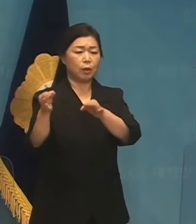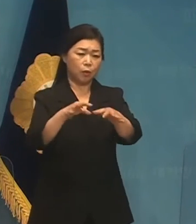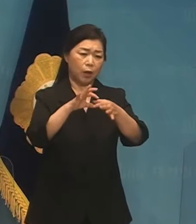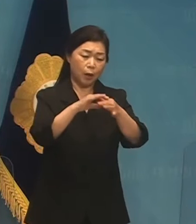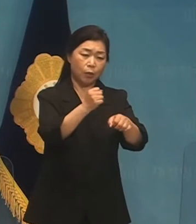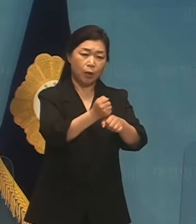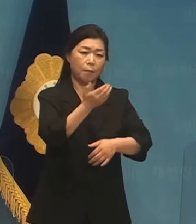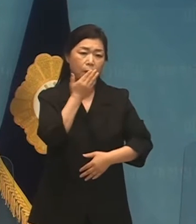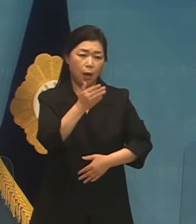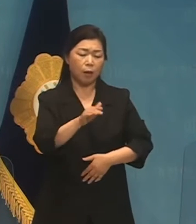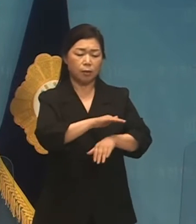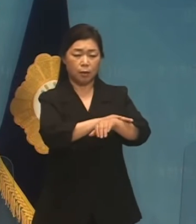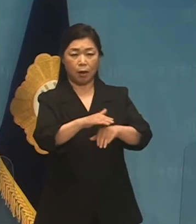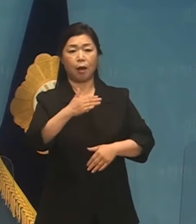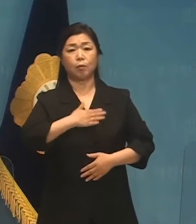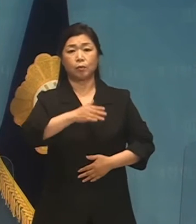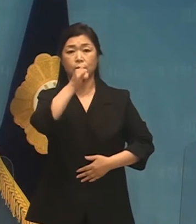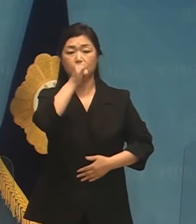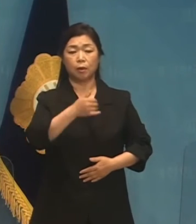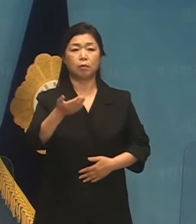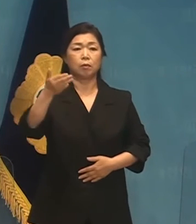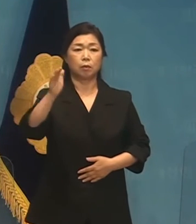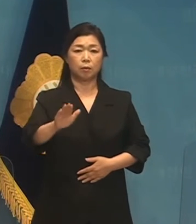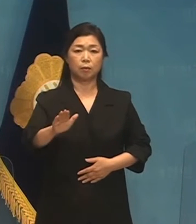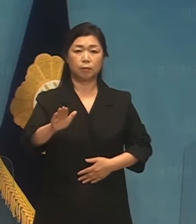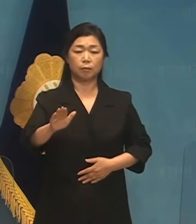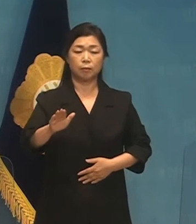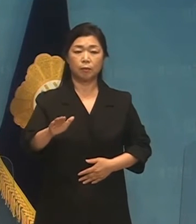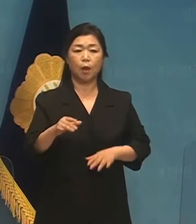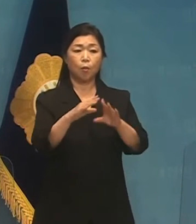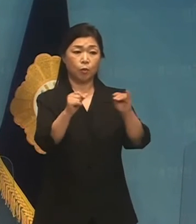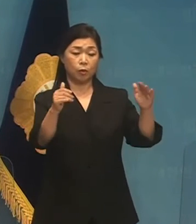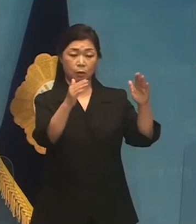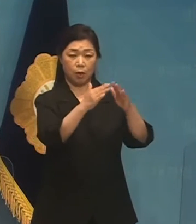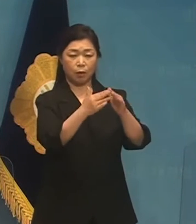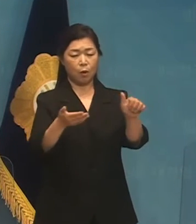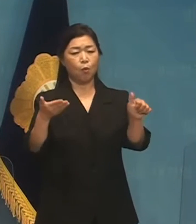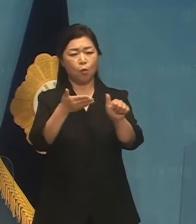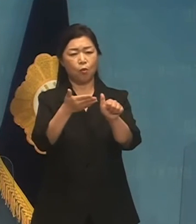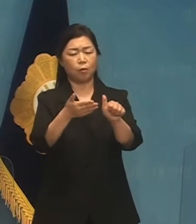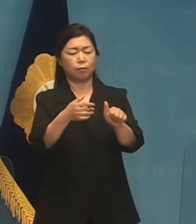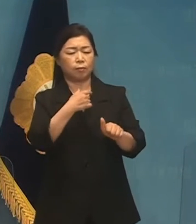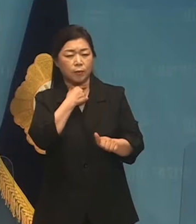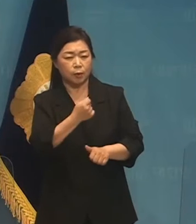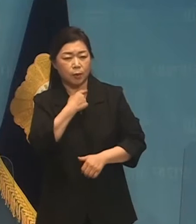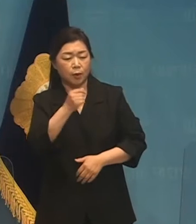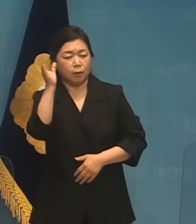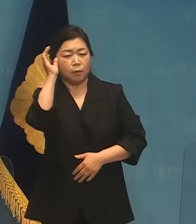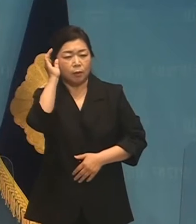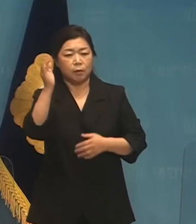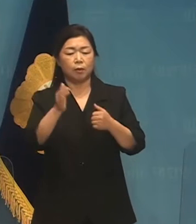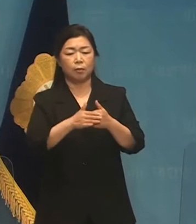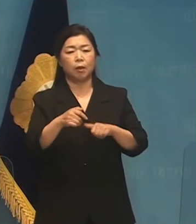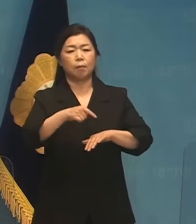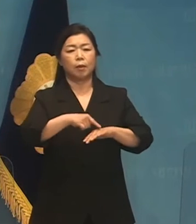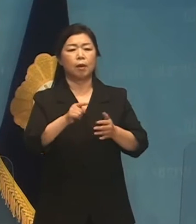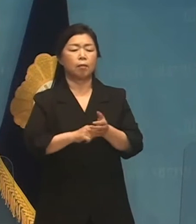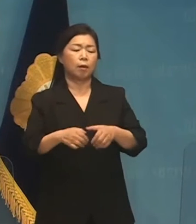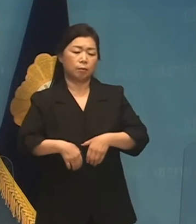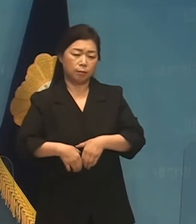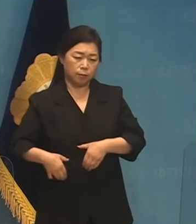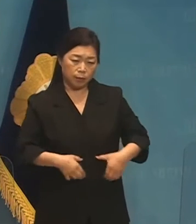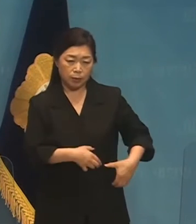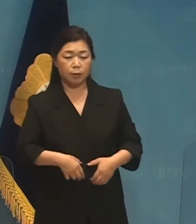수 있다는 점을 잘 알고 있었습니다. 그러나 부동산 공급의 열망 앞에 흔들리고 말았습니다.